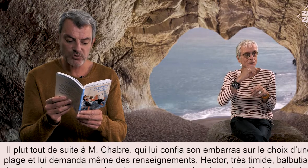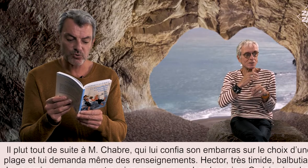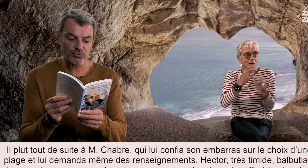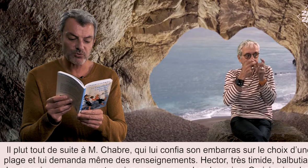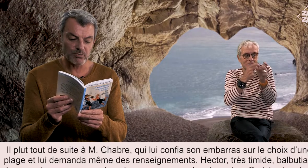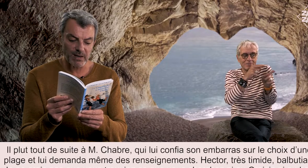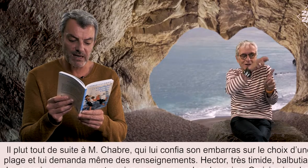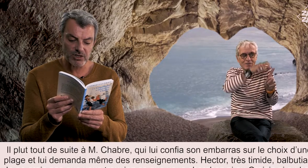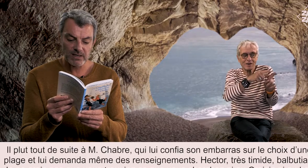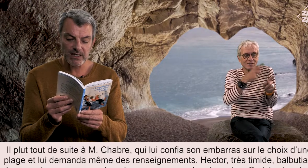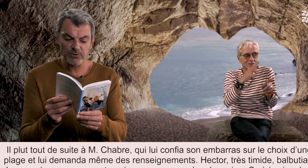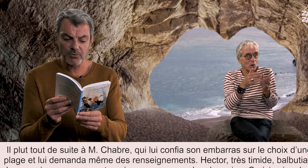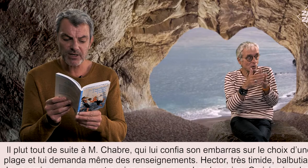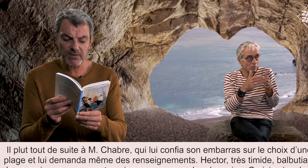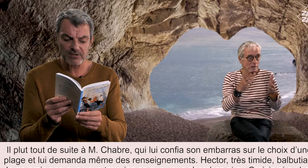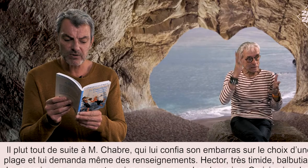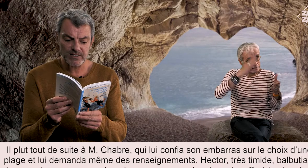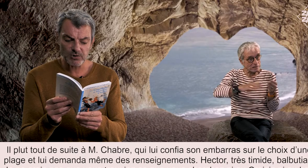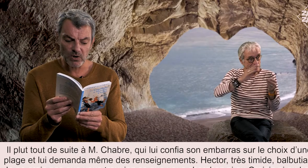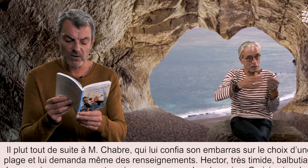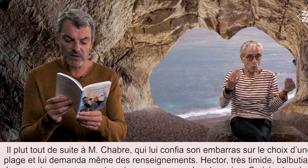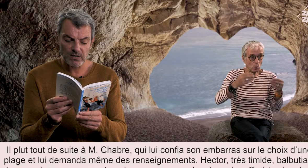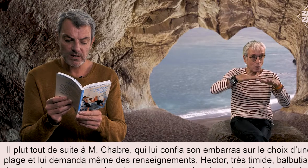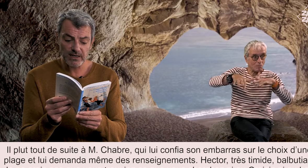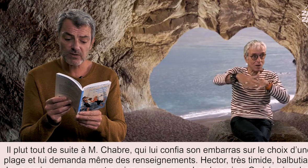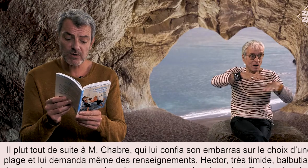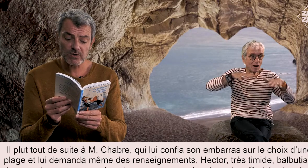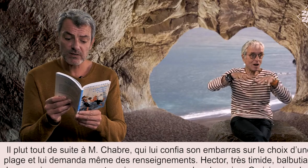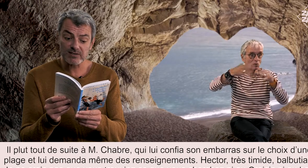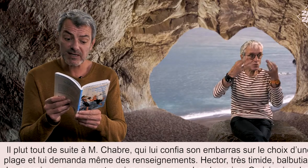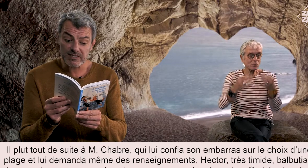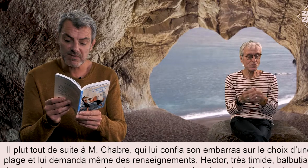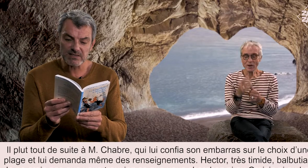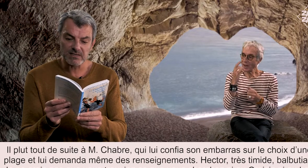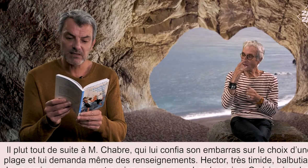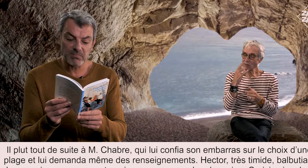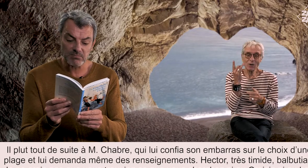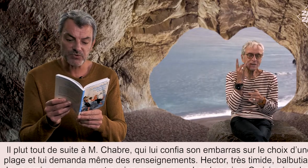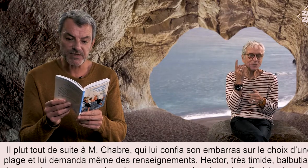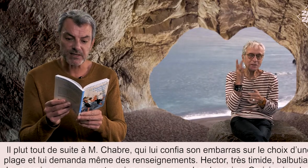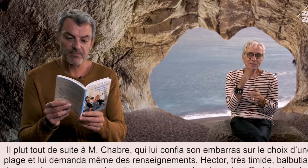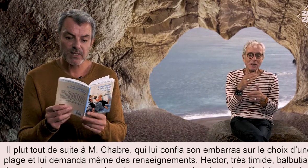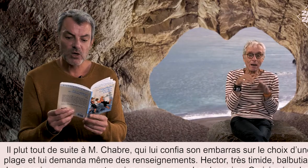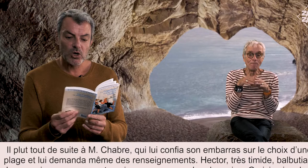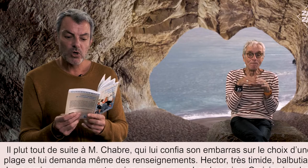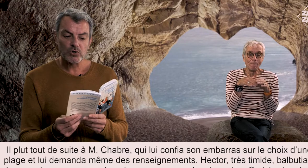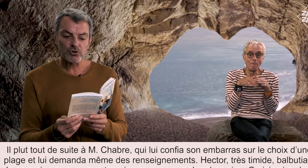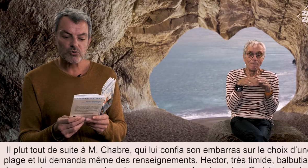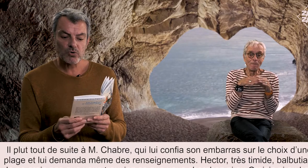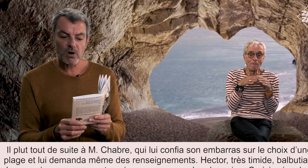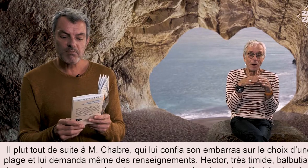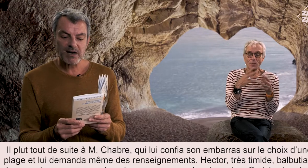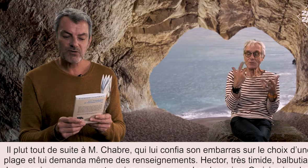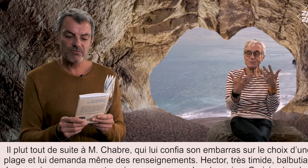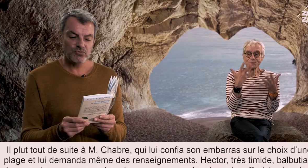embarras sur le choix d'une plage et lui demanda même des renseignements. Hector, très timide, balbutiait. «